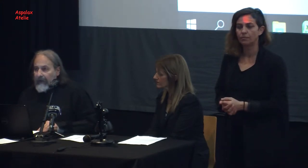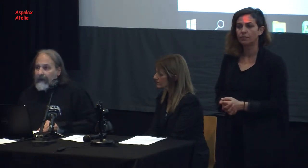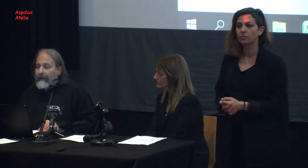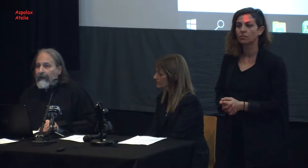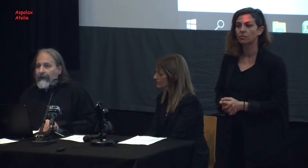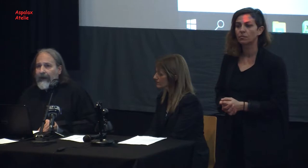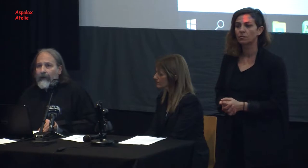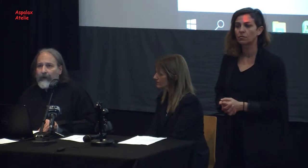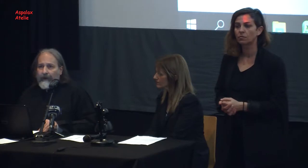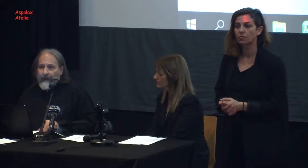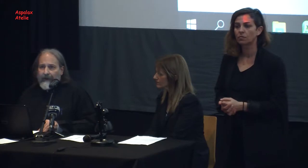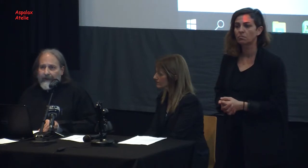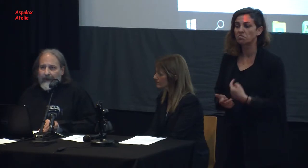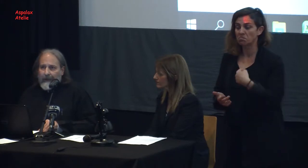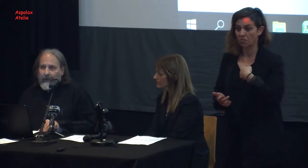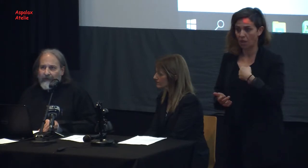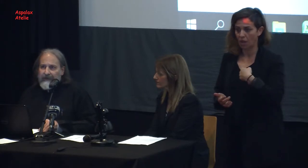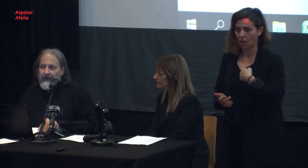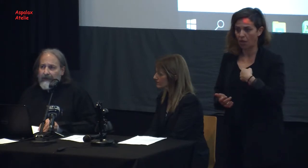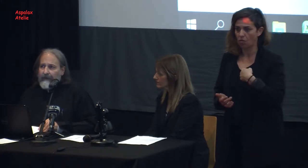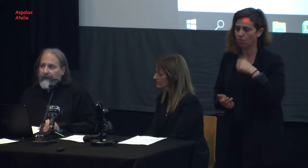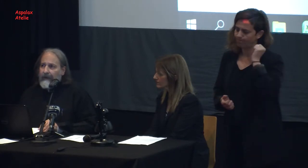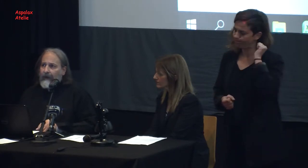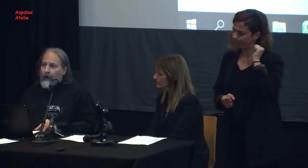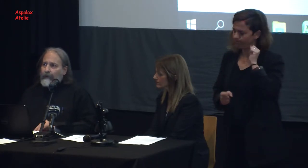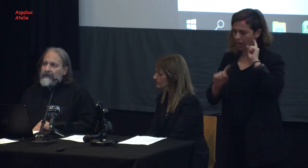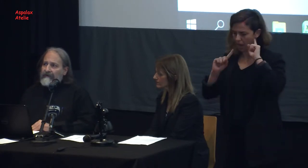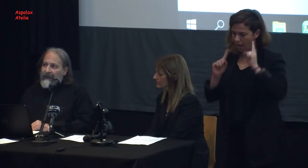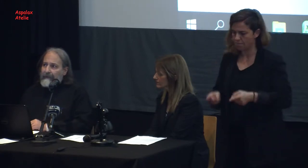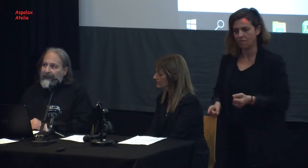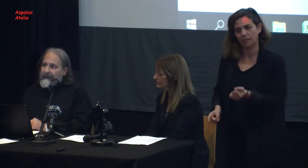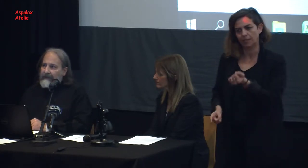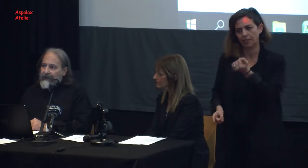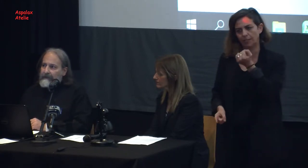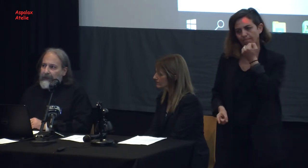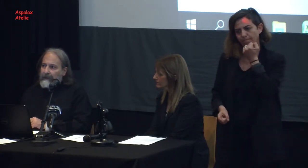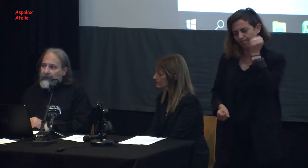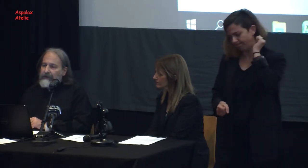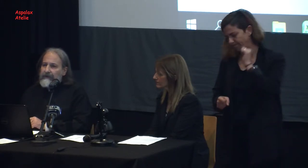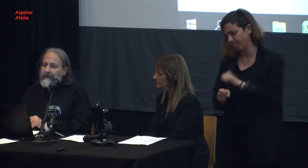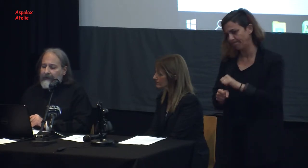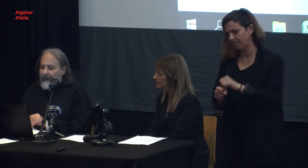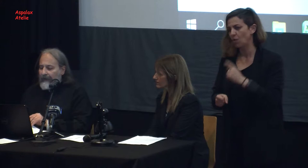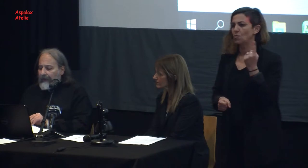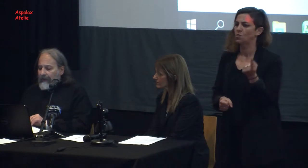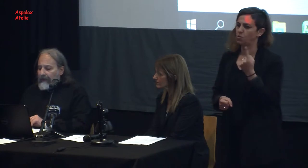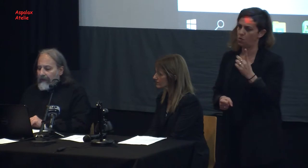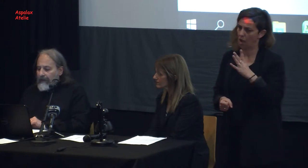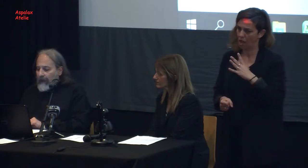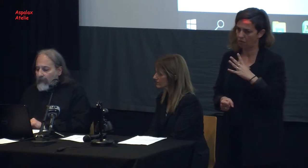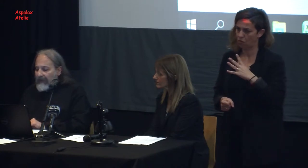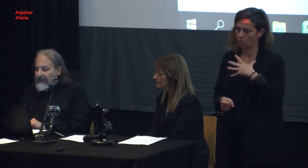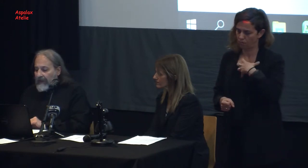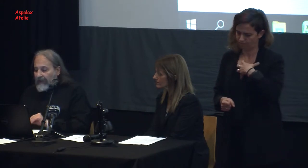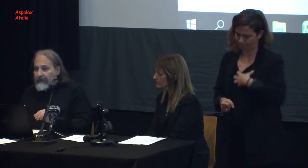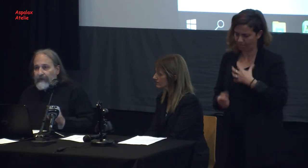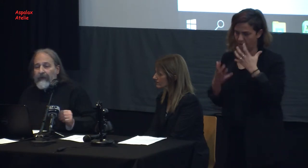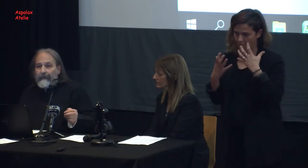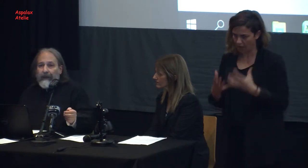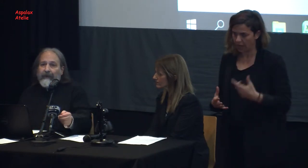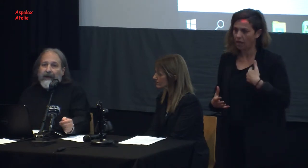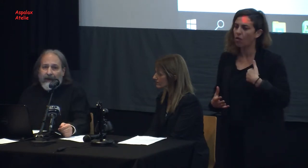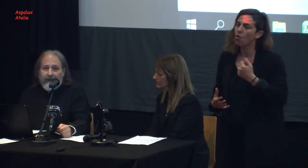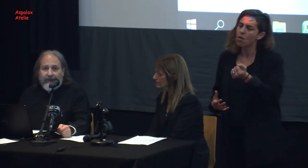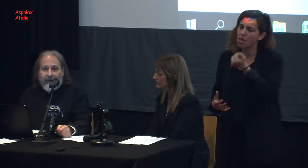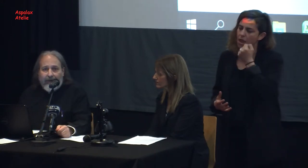πήρα μία ανόητη απόφαση, όπως συμβαίνει πάντα σε αυτές τις περιπτώσεις, και οι δικοί μου, μην ξέροντας ότι